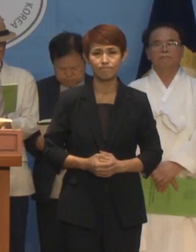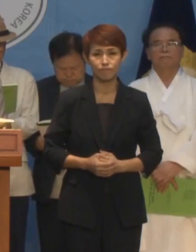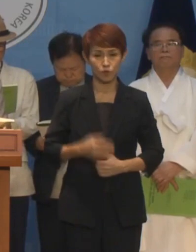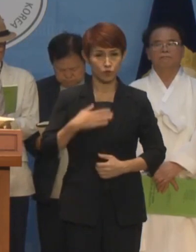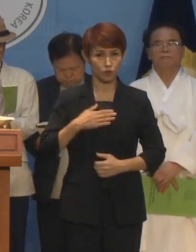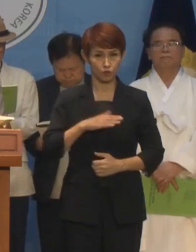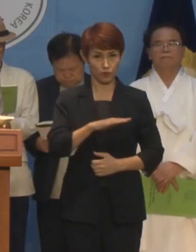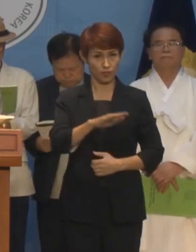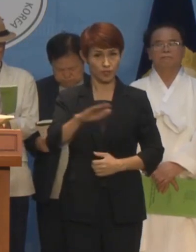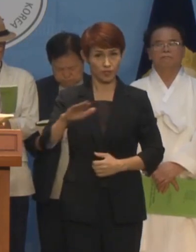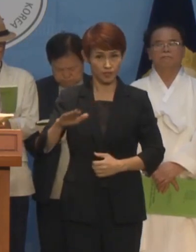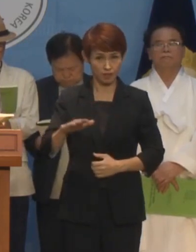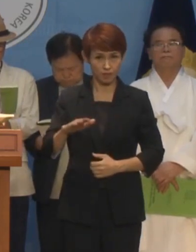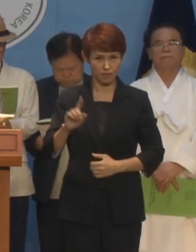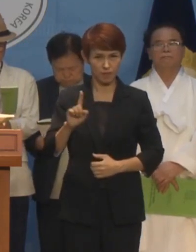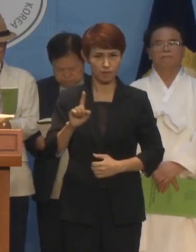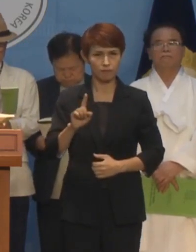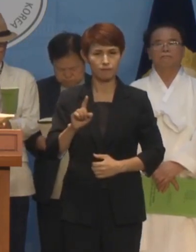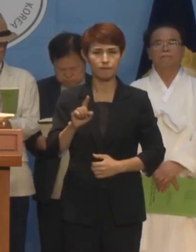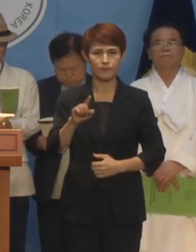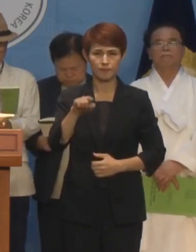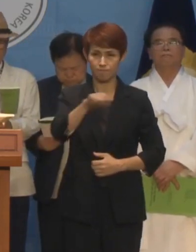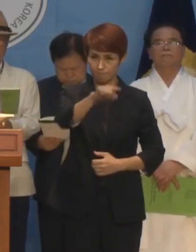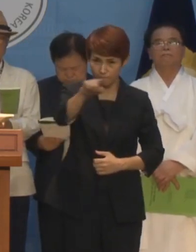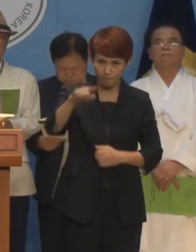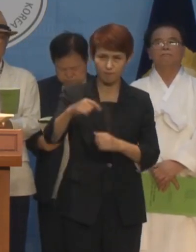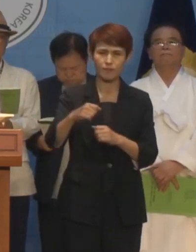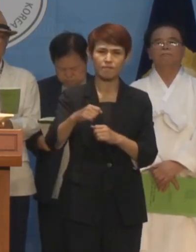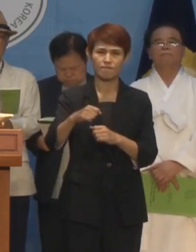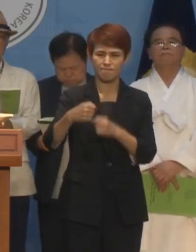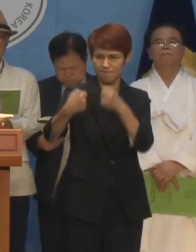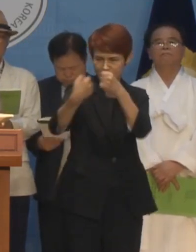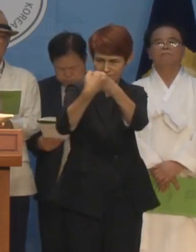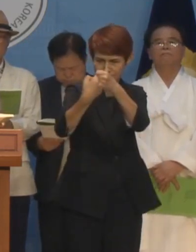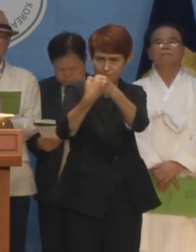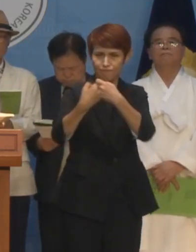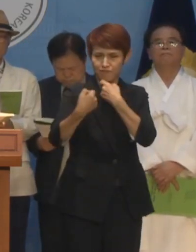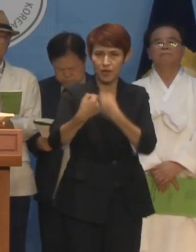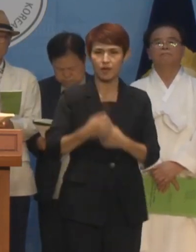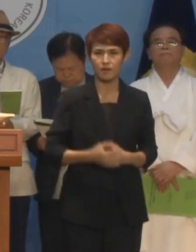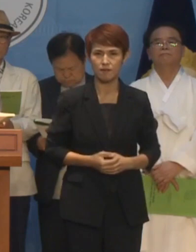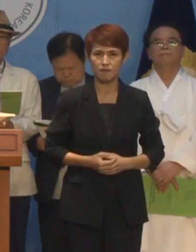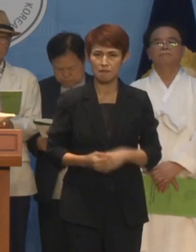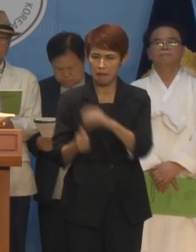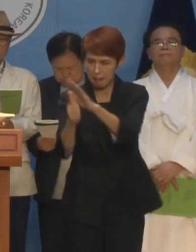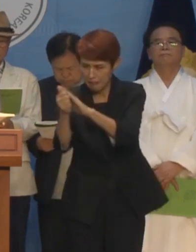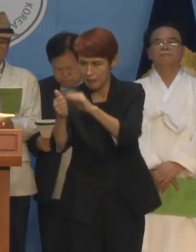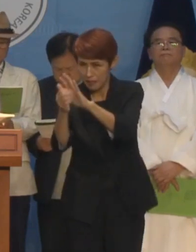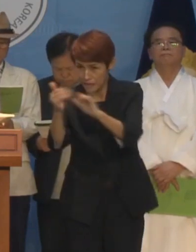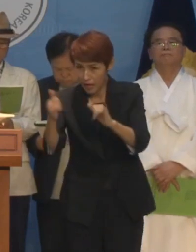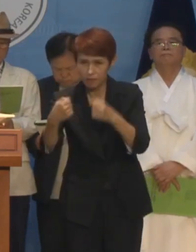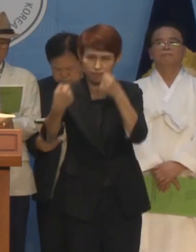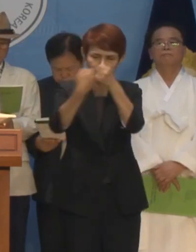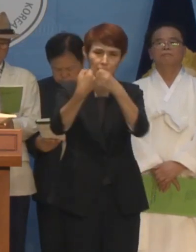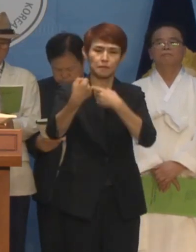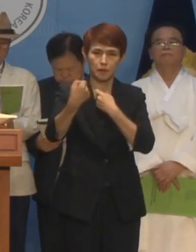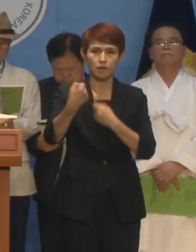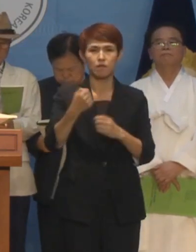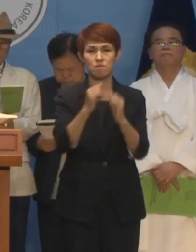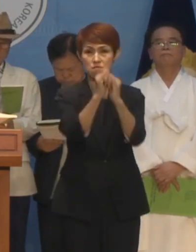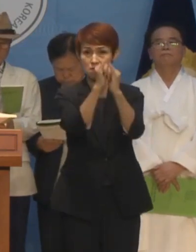우리는 이들과 치열하게 투쟁하고자 한다. 역사의 수레바퀴를